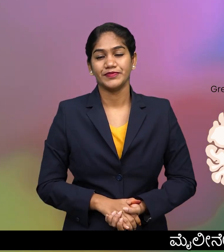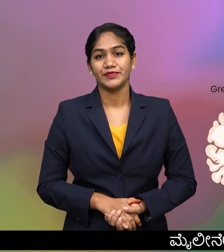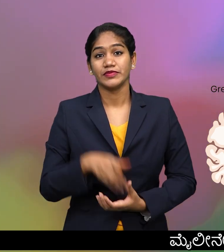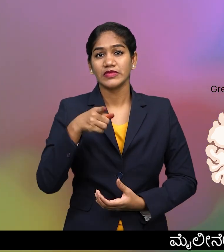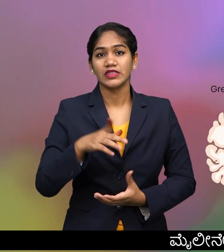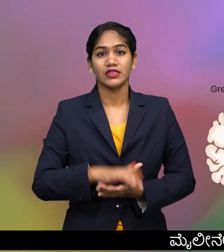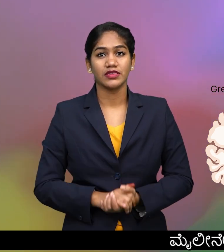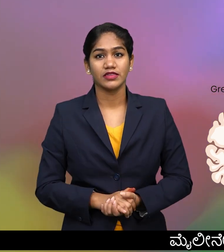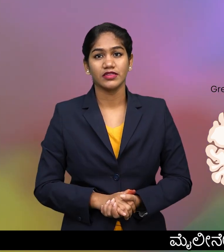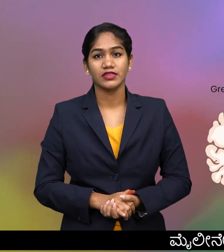ಮೈಲಿನೇಟೆಡ್ ಆಕ್ಸನ್ಗಳು